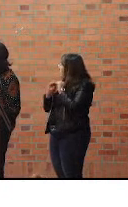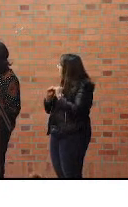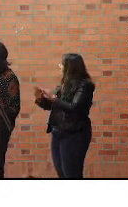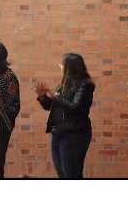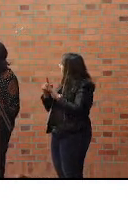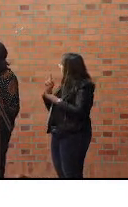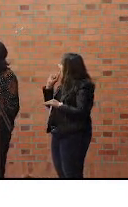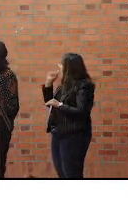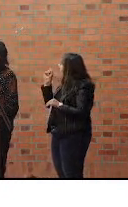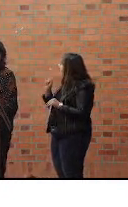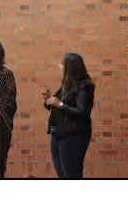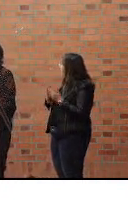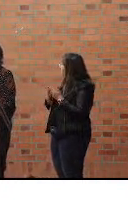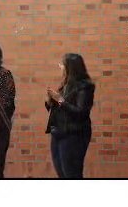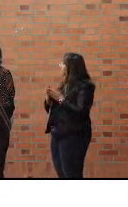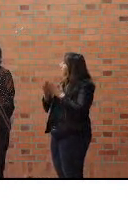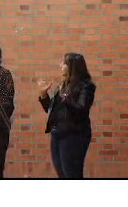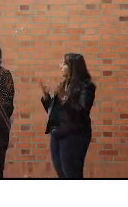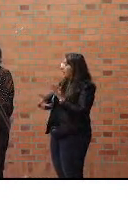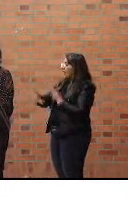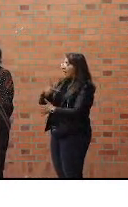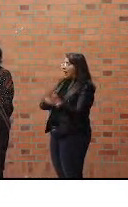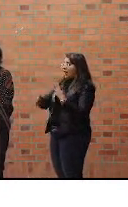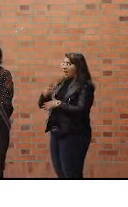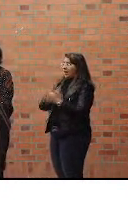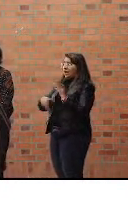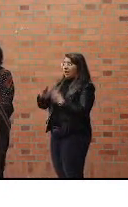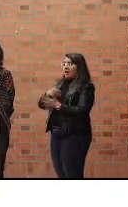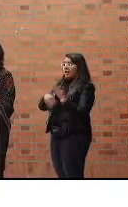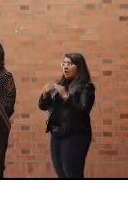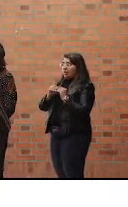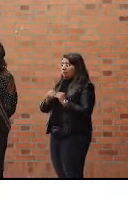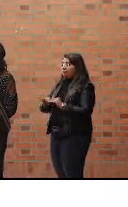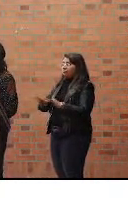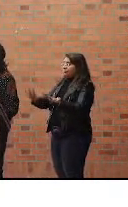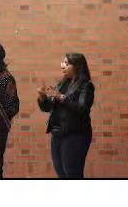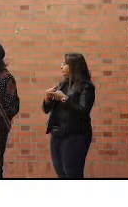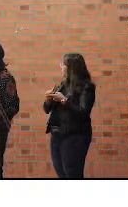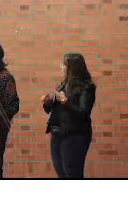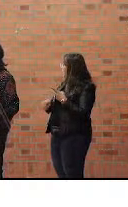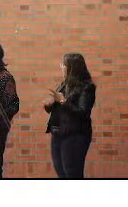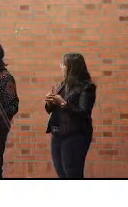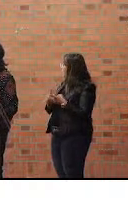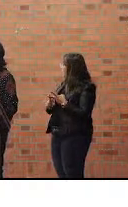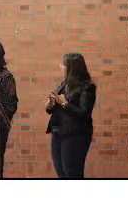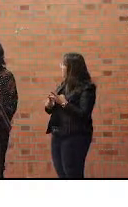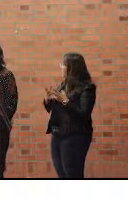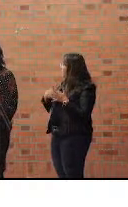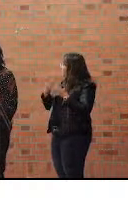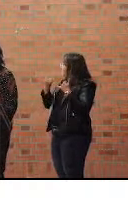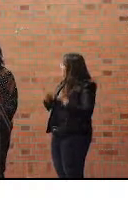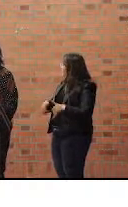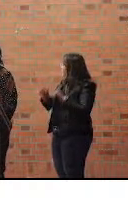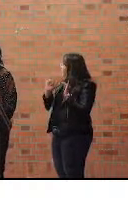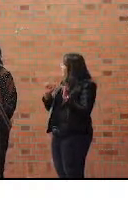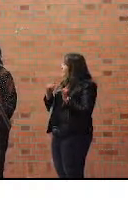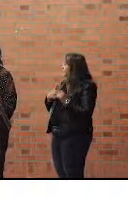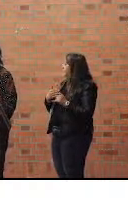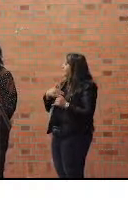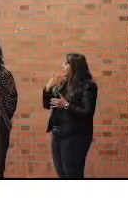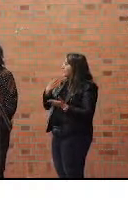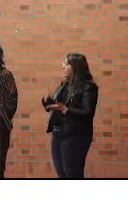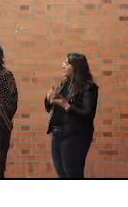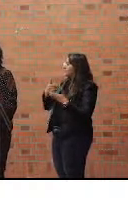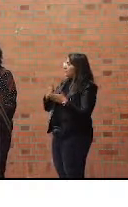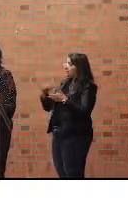período bastante extenso para socializar resolver inquietudes haremos la recepción final o el límite digamos de entrega